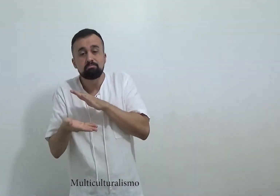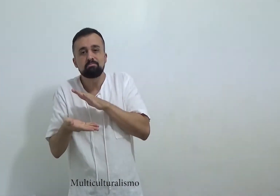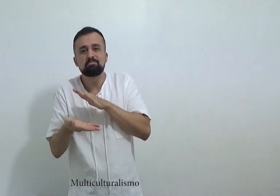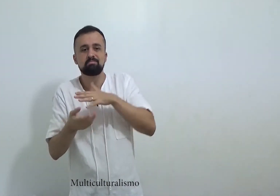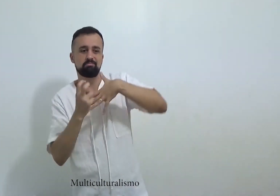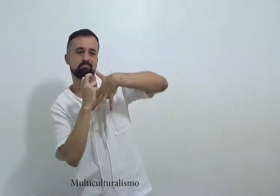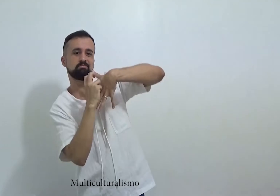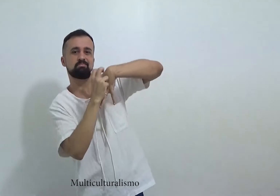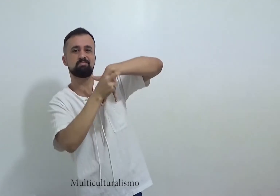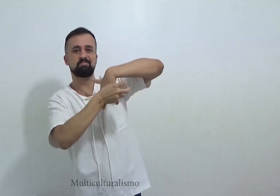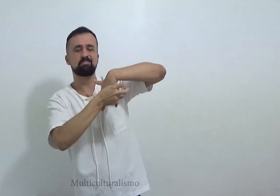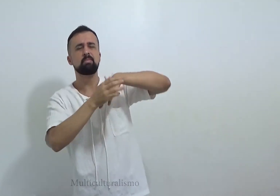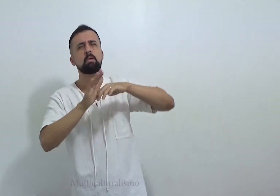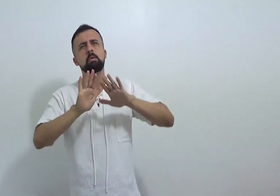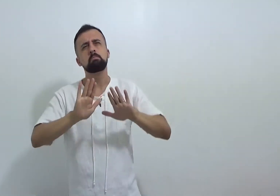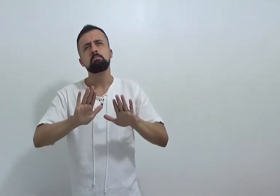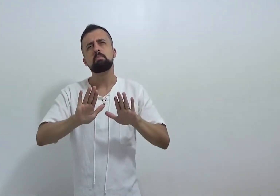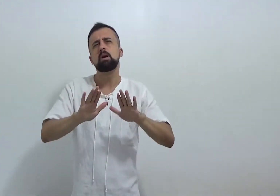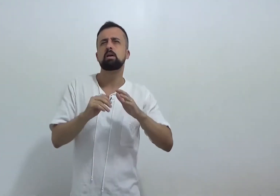Essa é uma possibilidade de sinal para